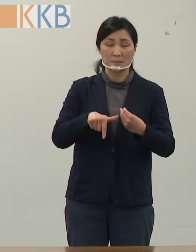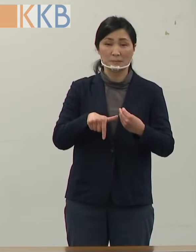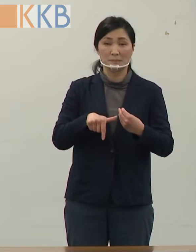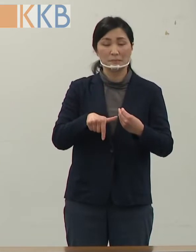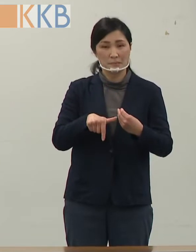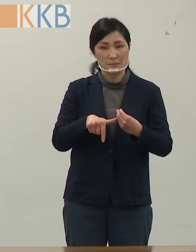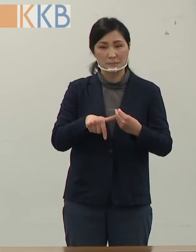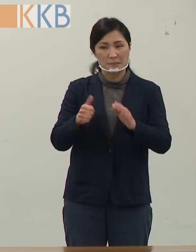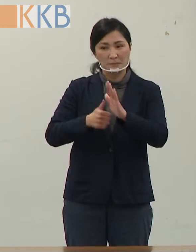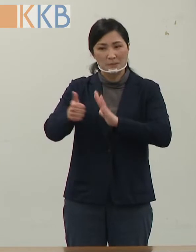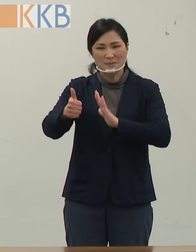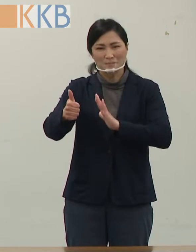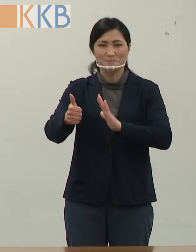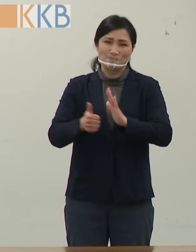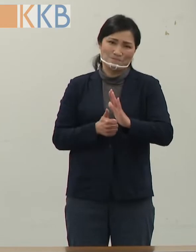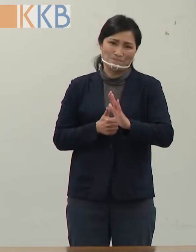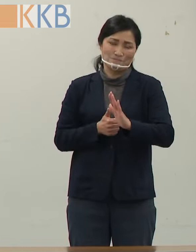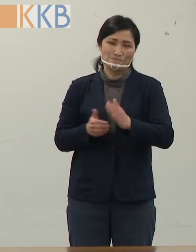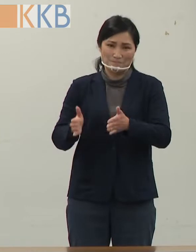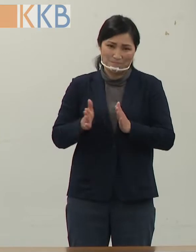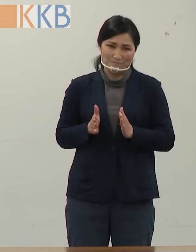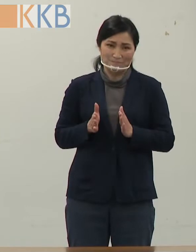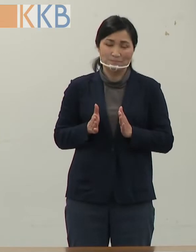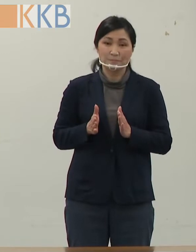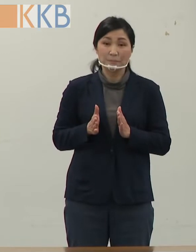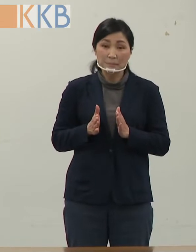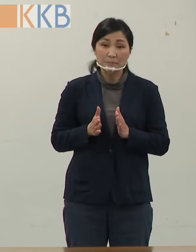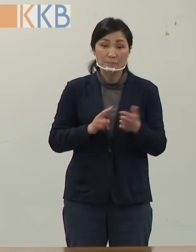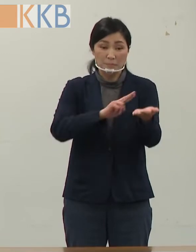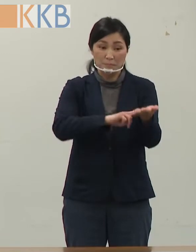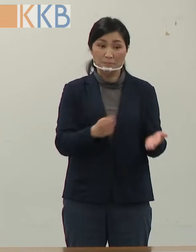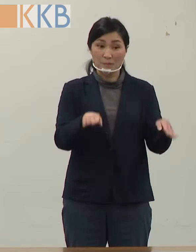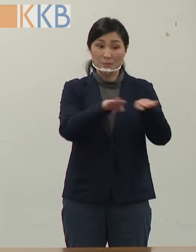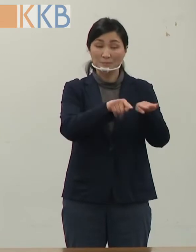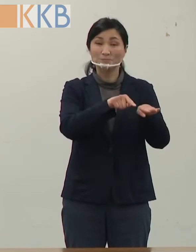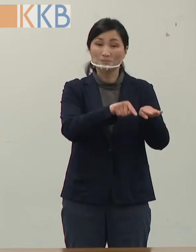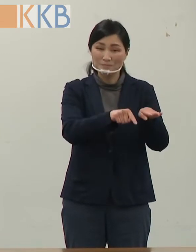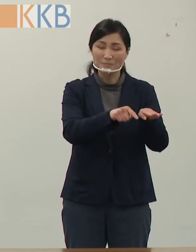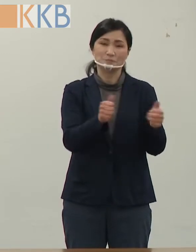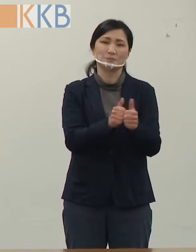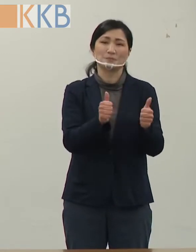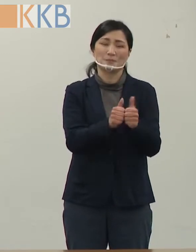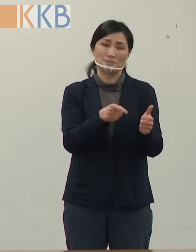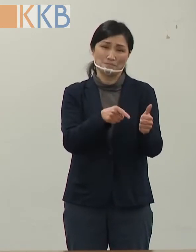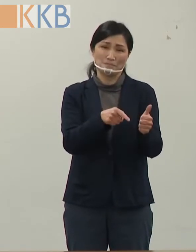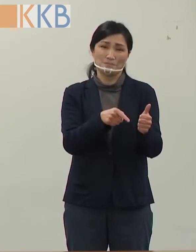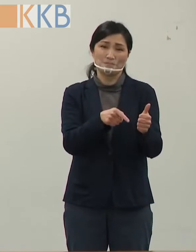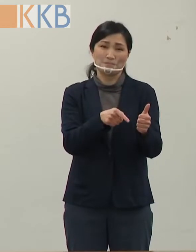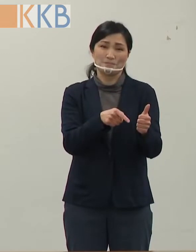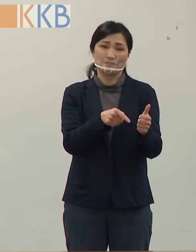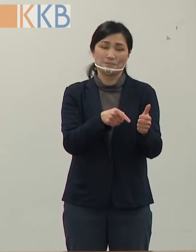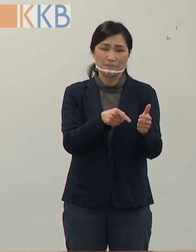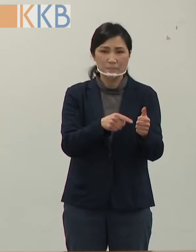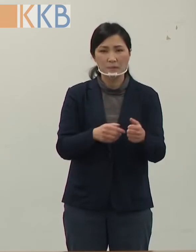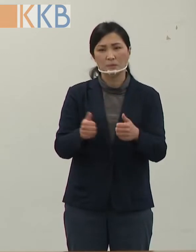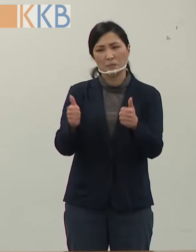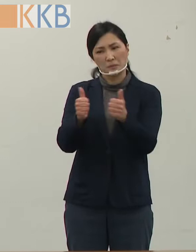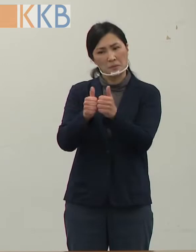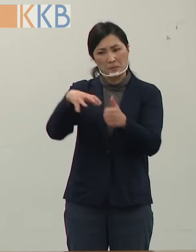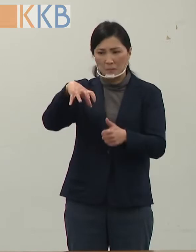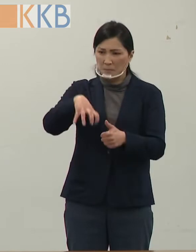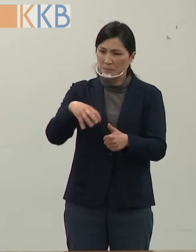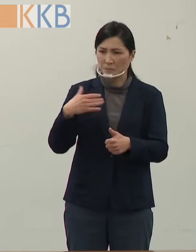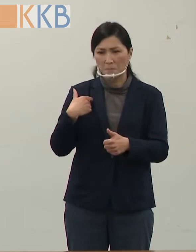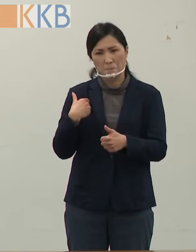ただきますとともに、早めにかかりつけ医等の地域の医療機関に相談していただくか、相談する医療機関に迷う場合